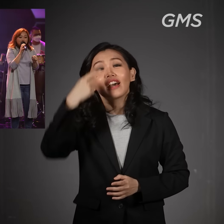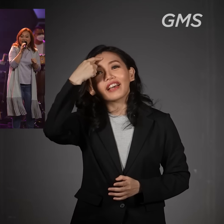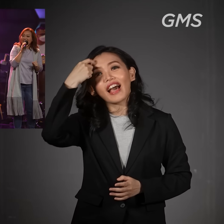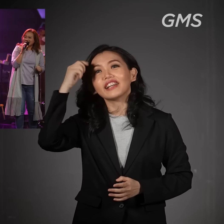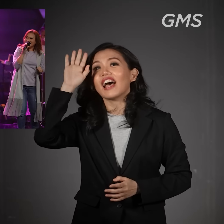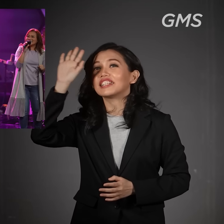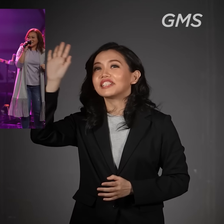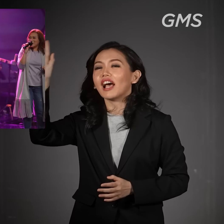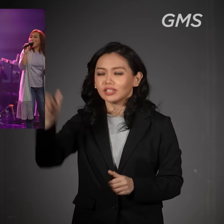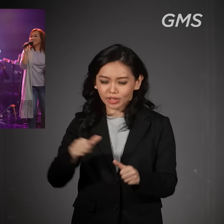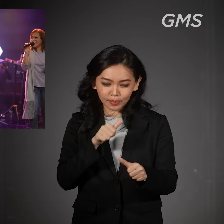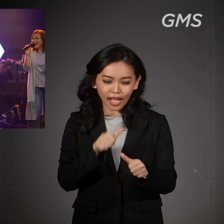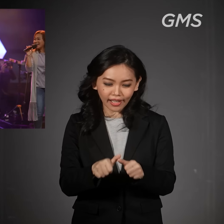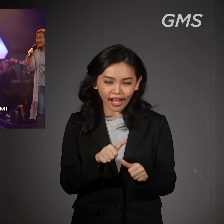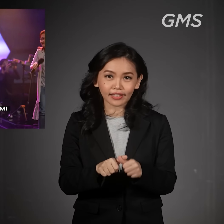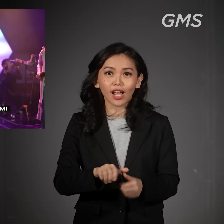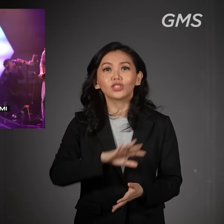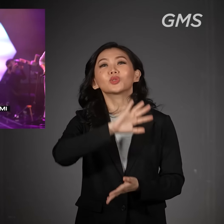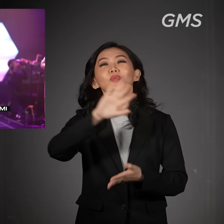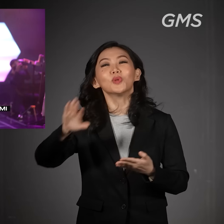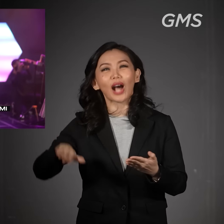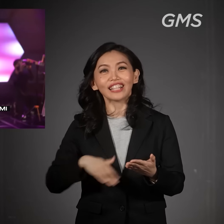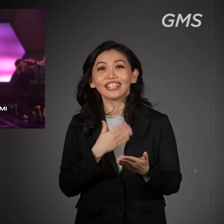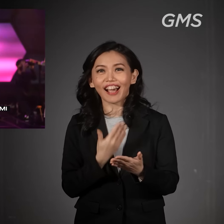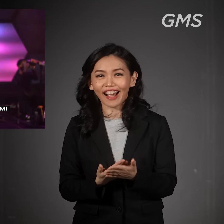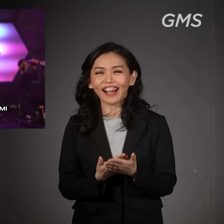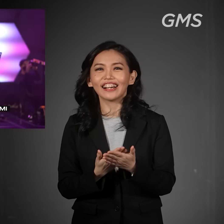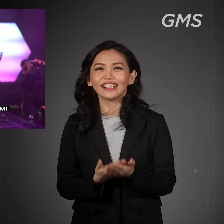sebab Dia ciptakan semuanya.